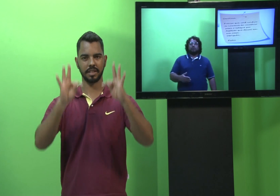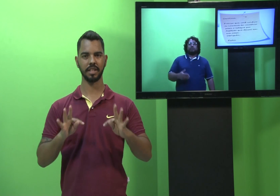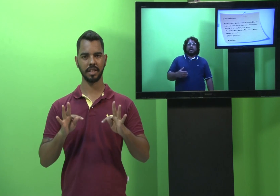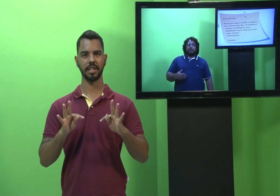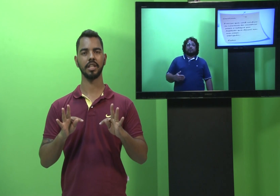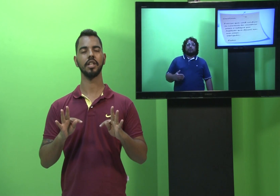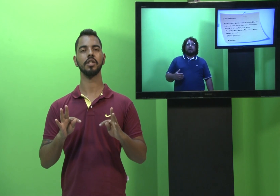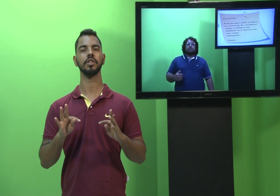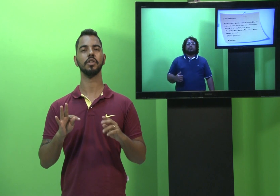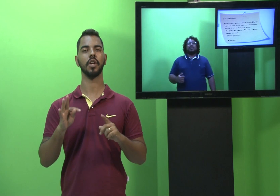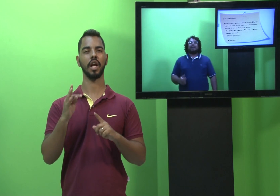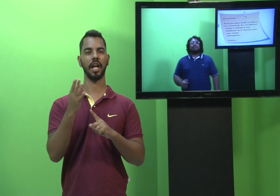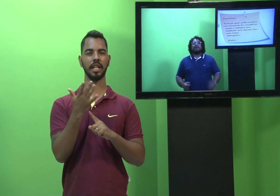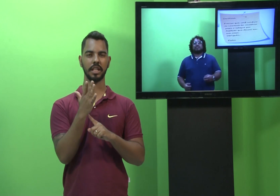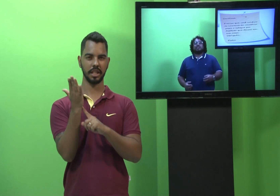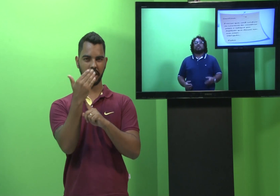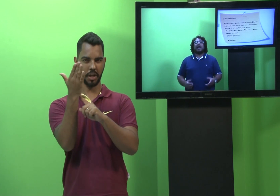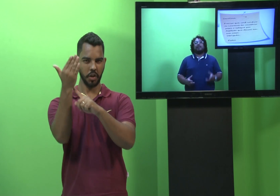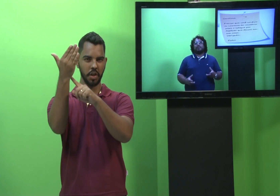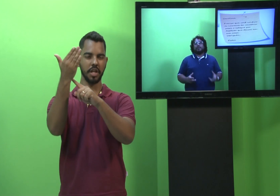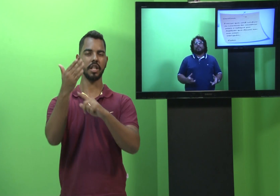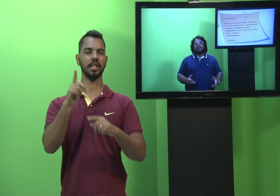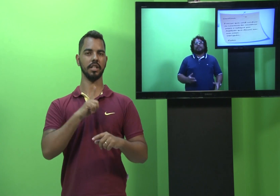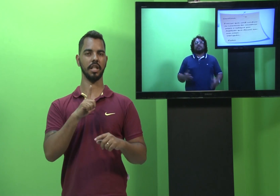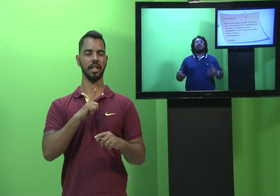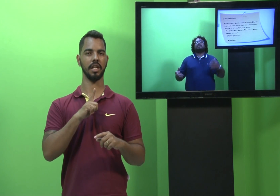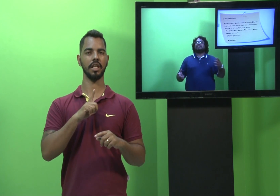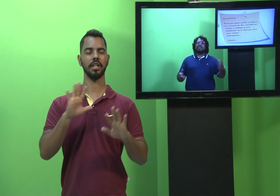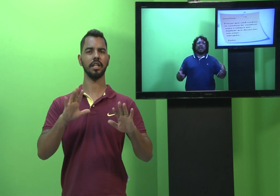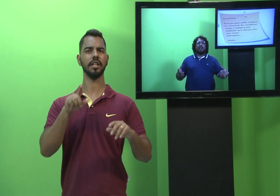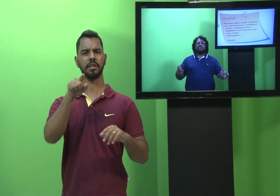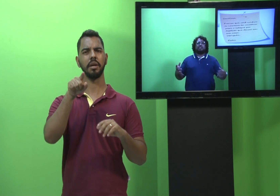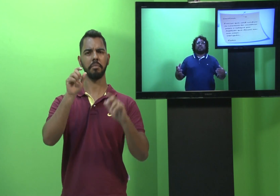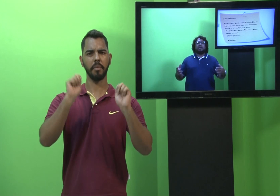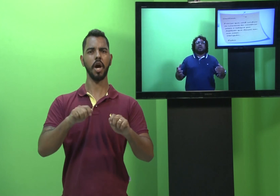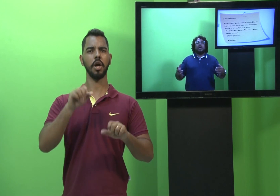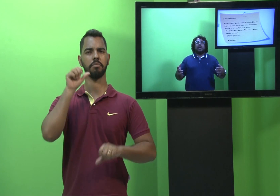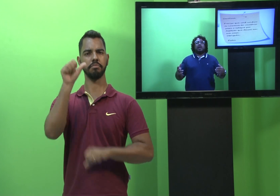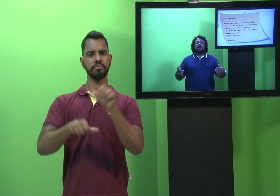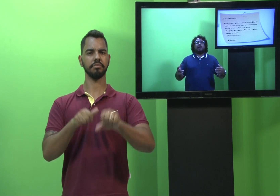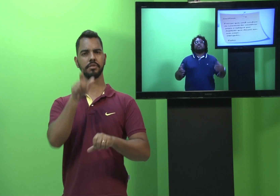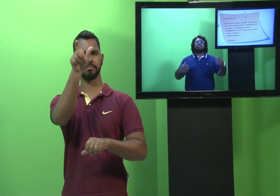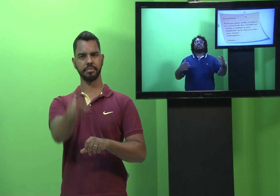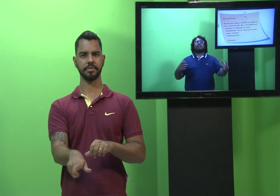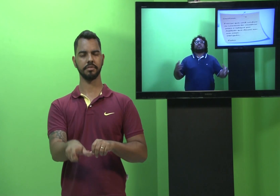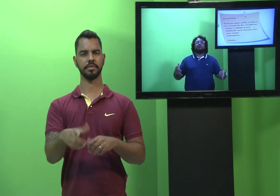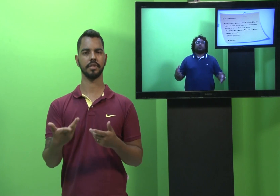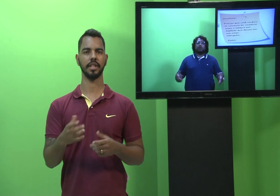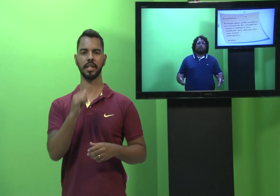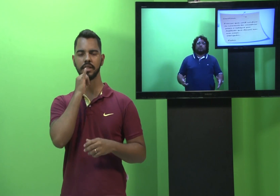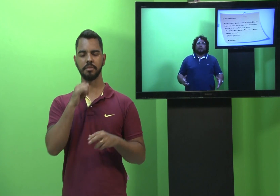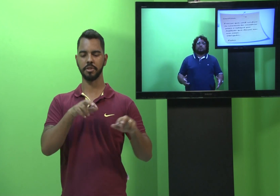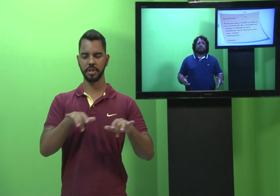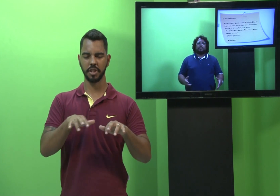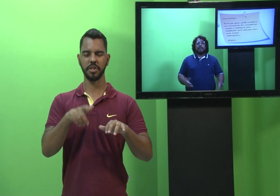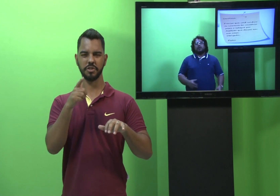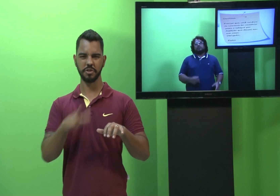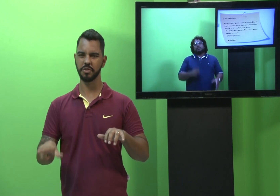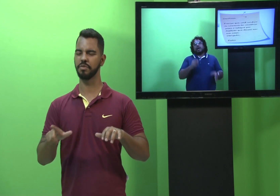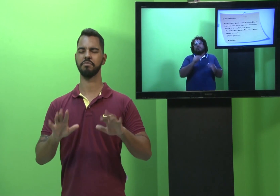o texto de maneira bastante rápida, sem a necessidade de redigitação total do texto. Usar